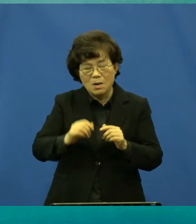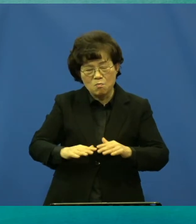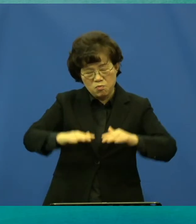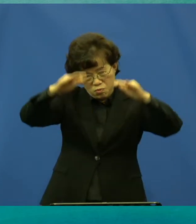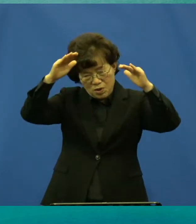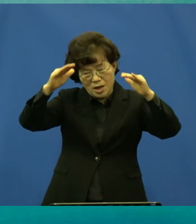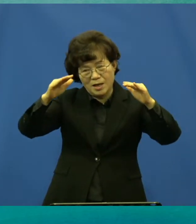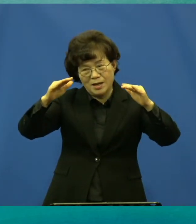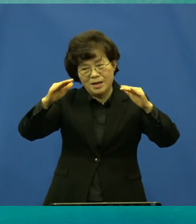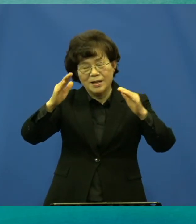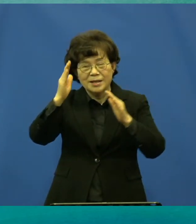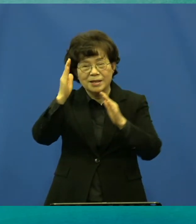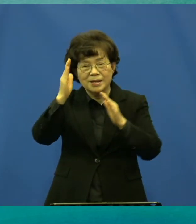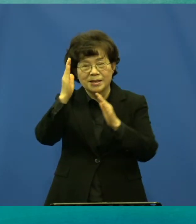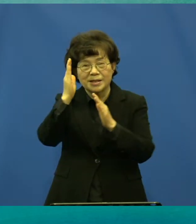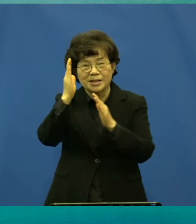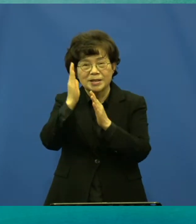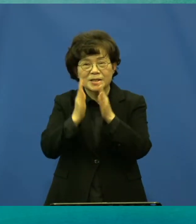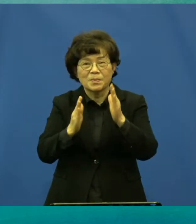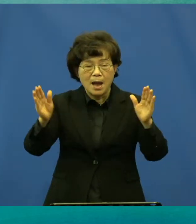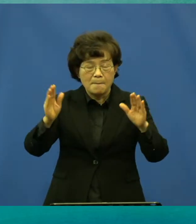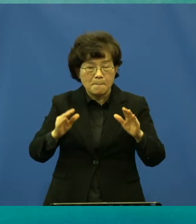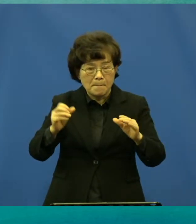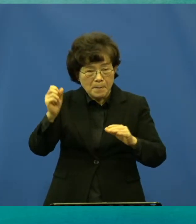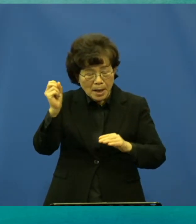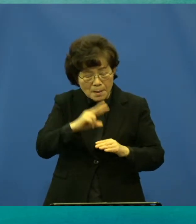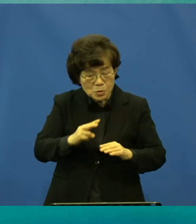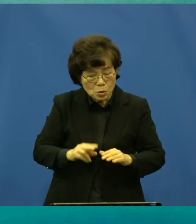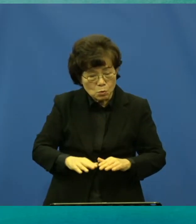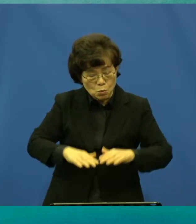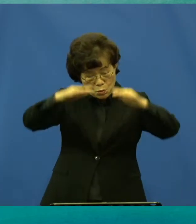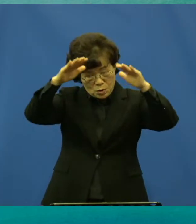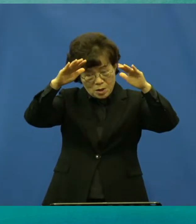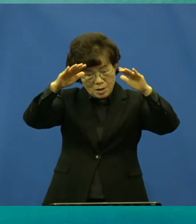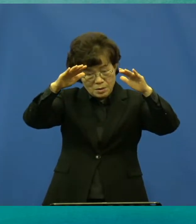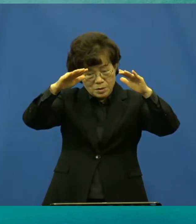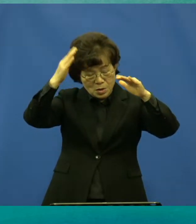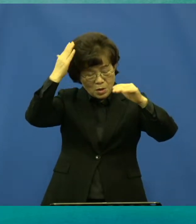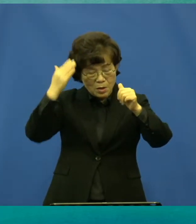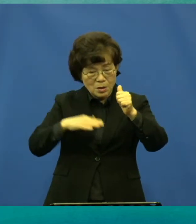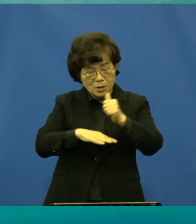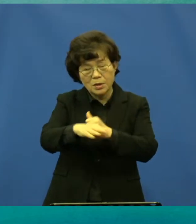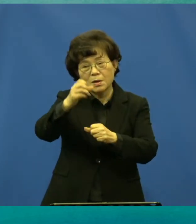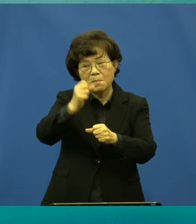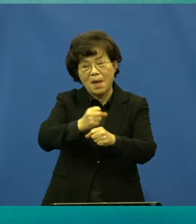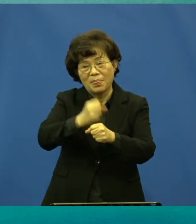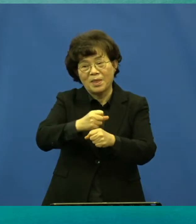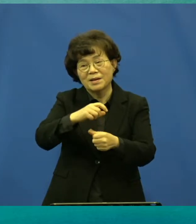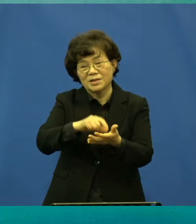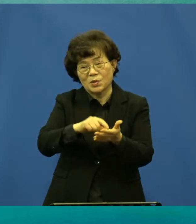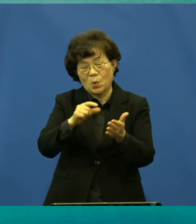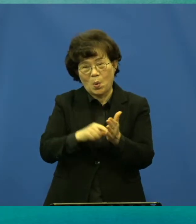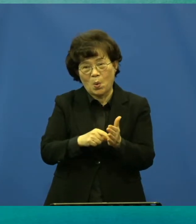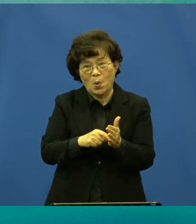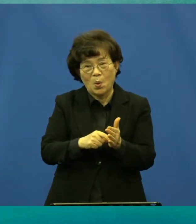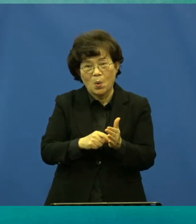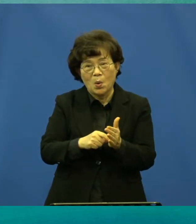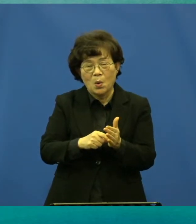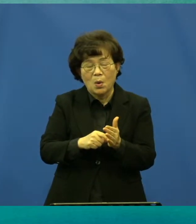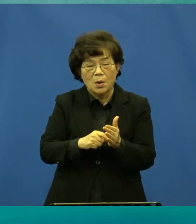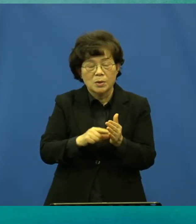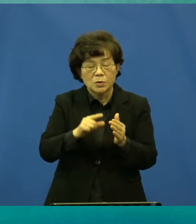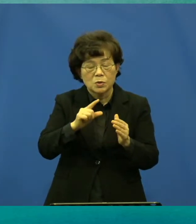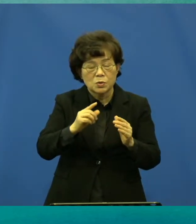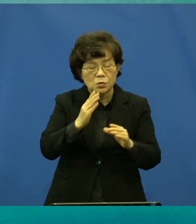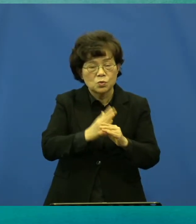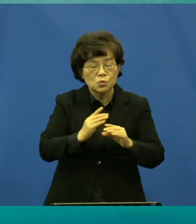이 식물이 하룻밤 사이에 막 자라나 그늘을 만들어 준 거죠. 이런 중동 지방은 뜨거울 때는